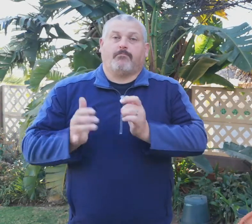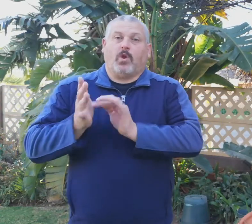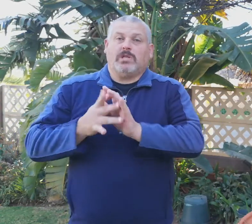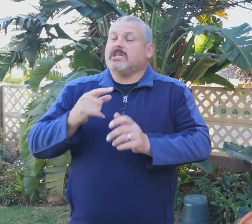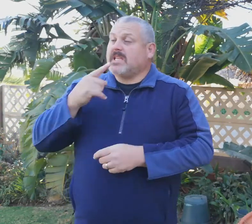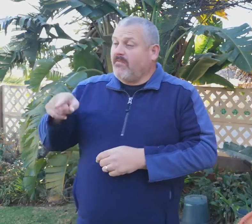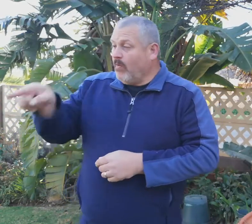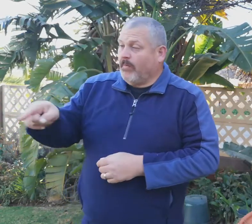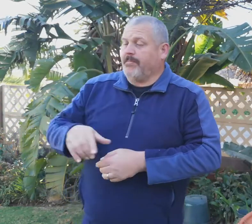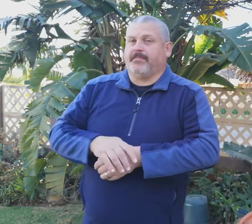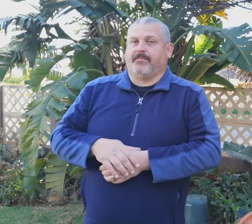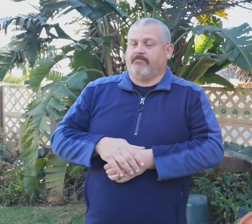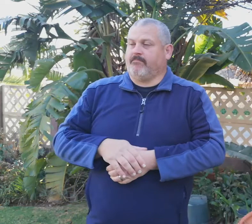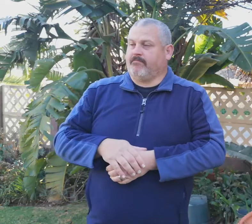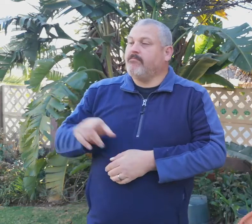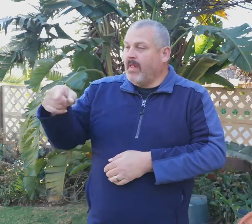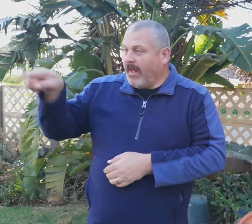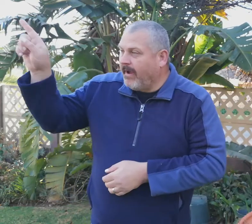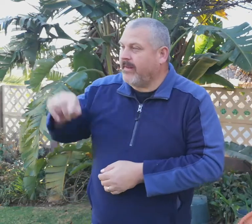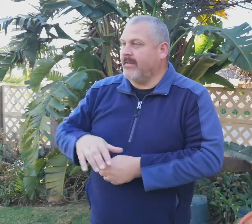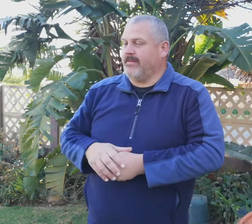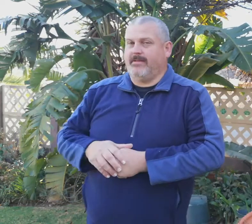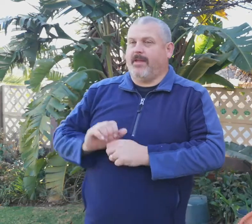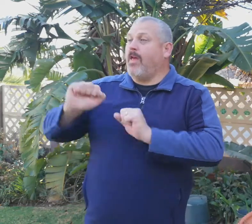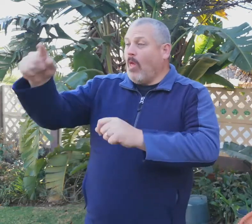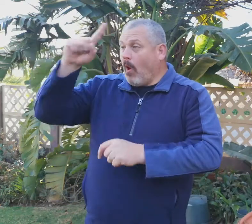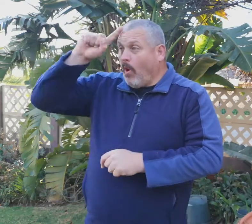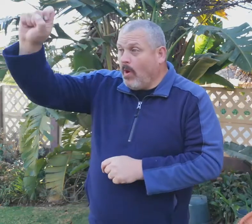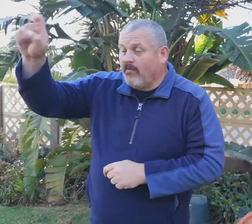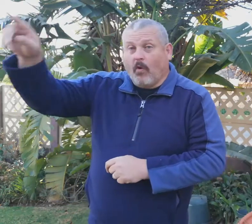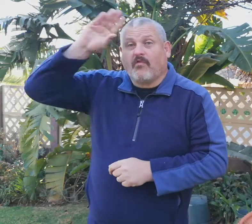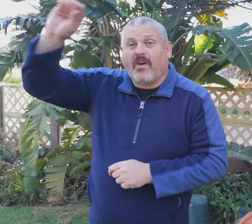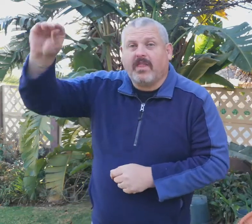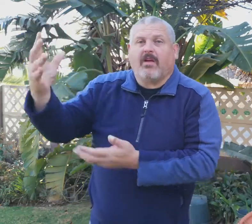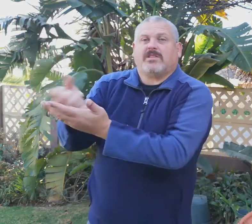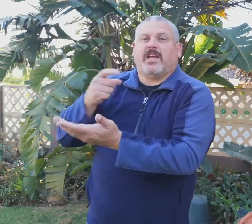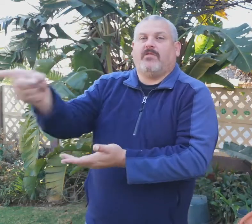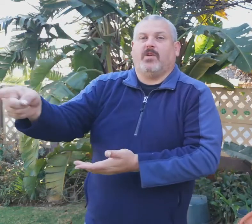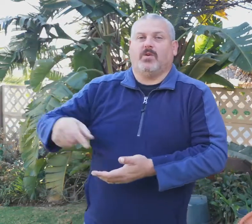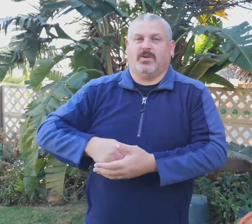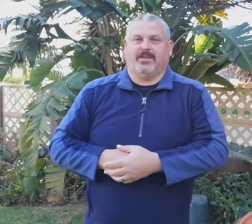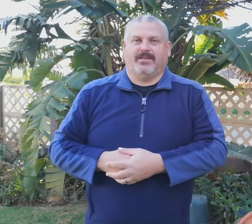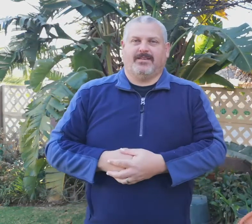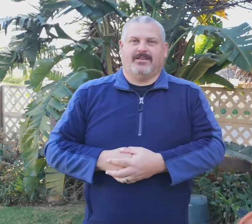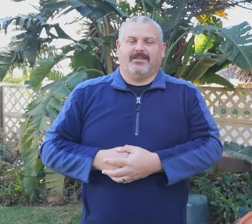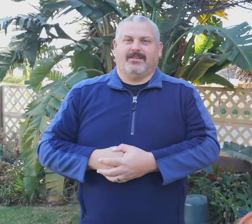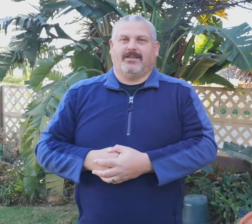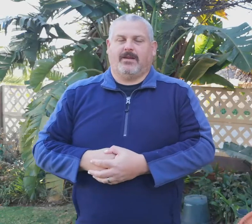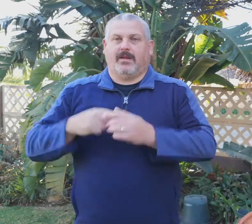En Jesus sê vir hom, aan, maar geloof, jou feit, sê jy,